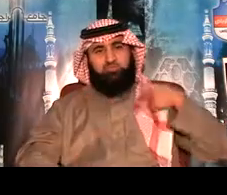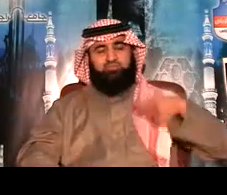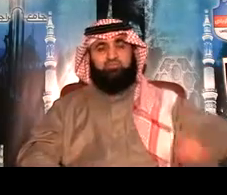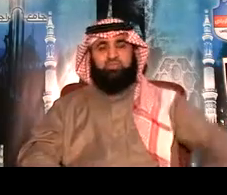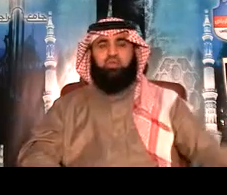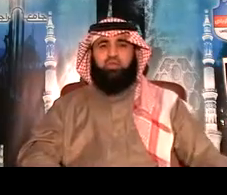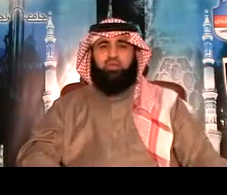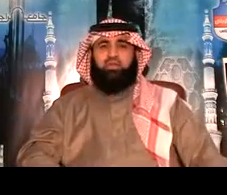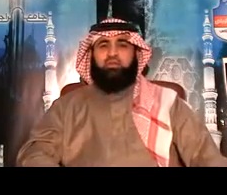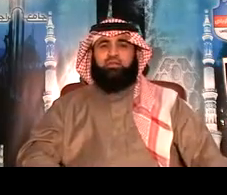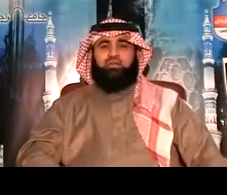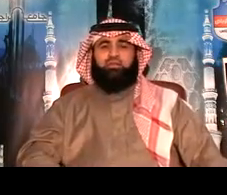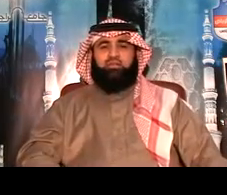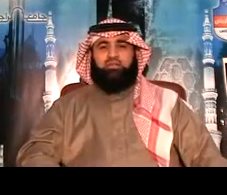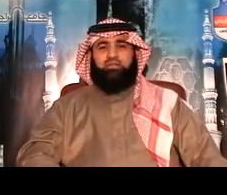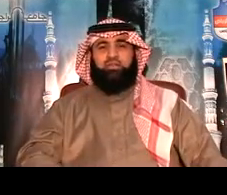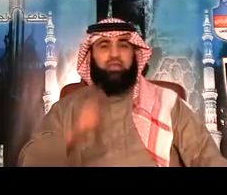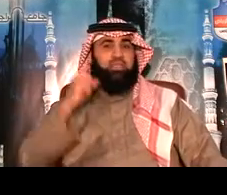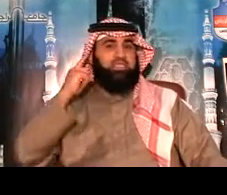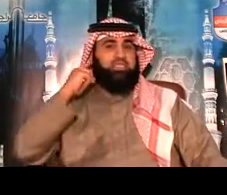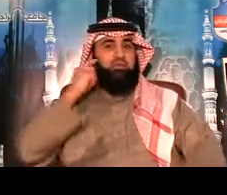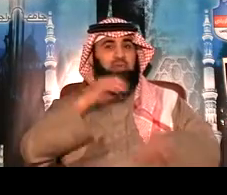وسلم: من سمع سمع الله به،